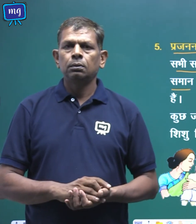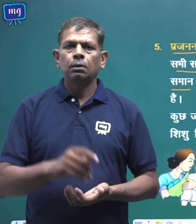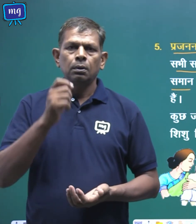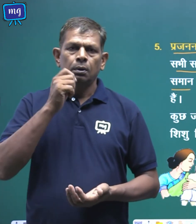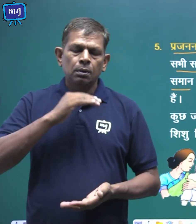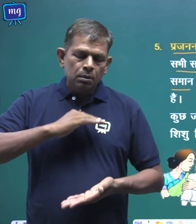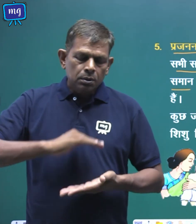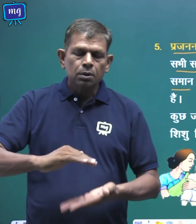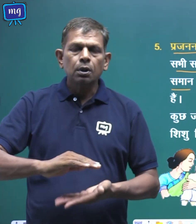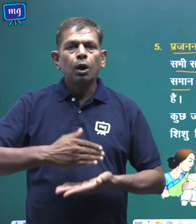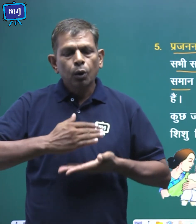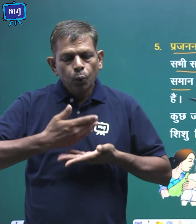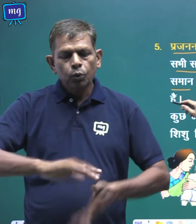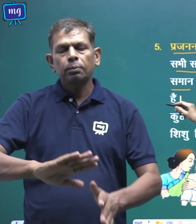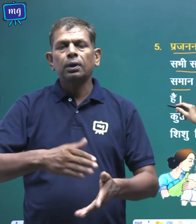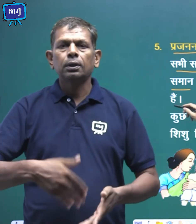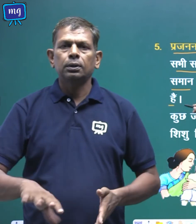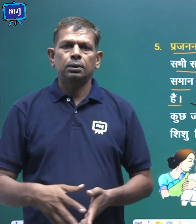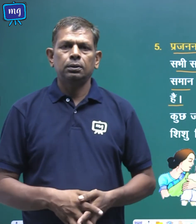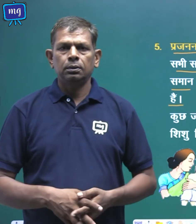संतान उत्पन्न करते हैं।